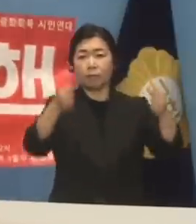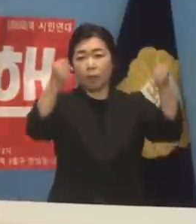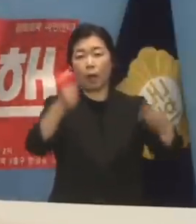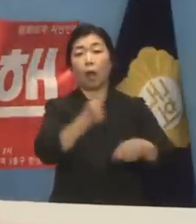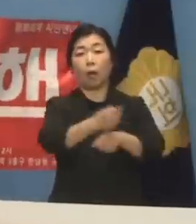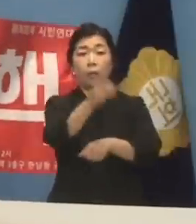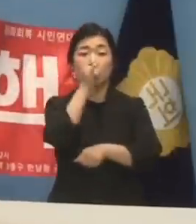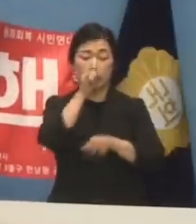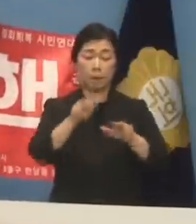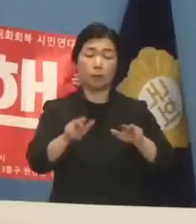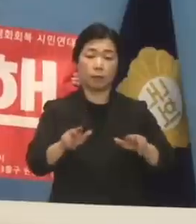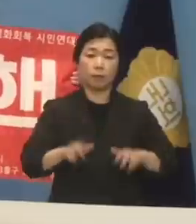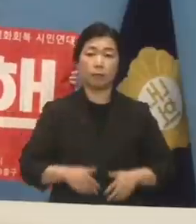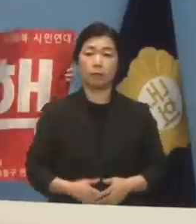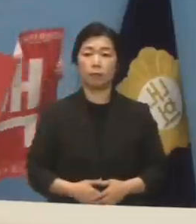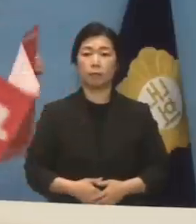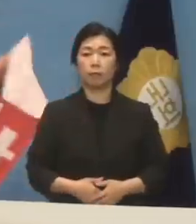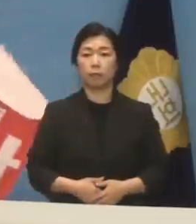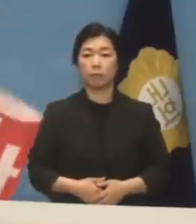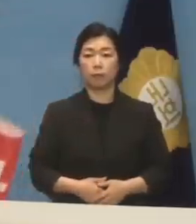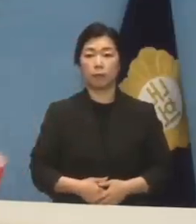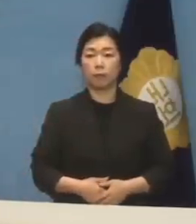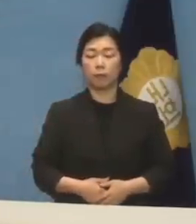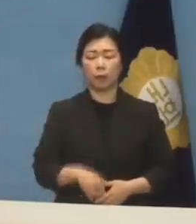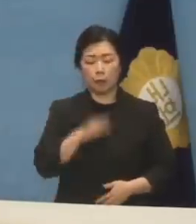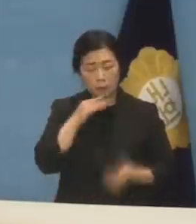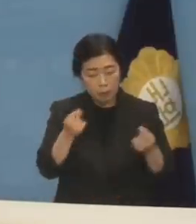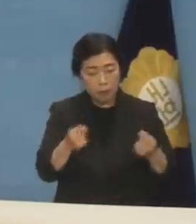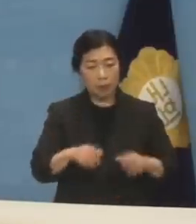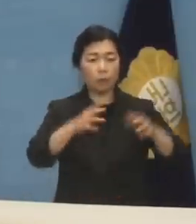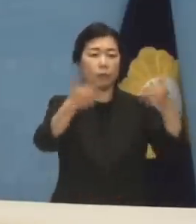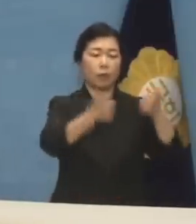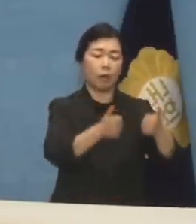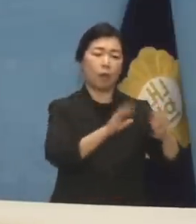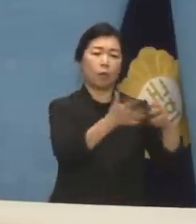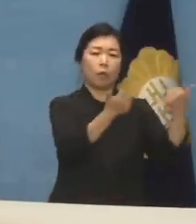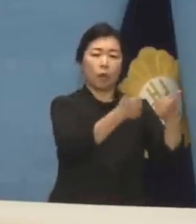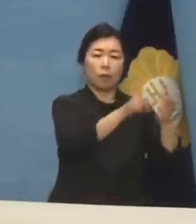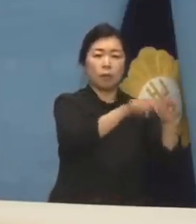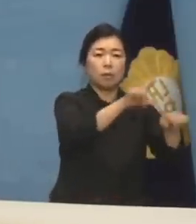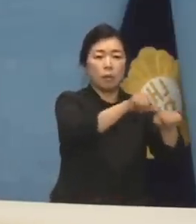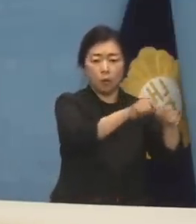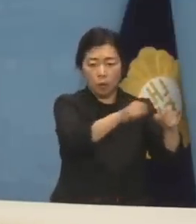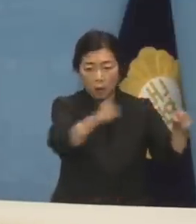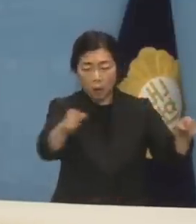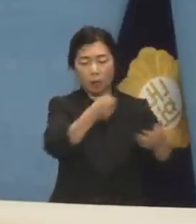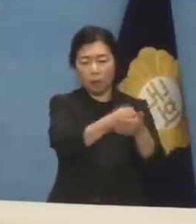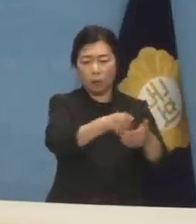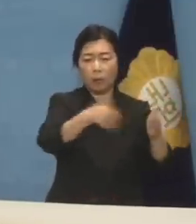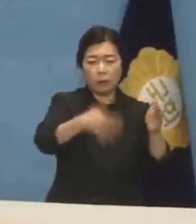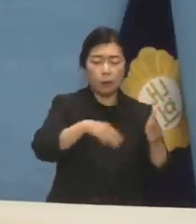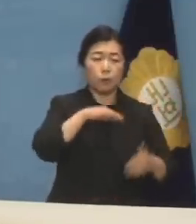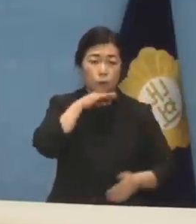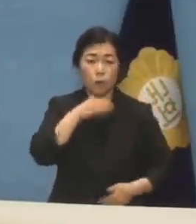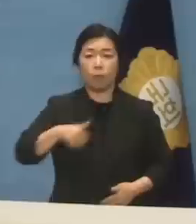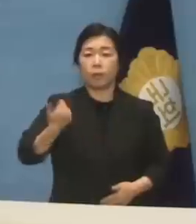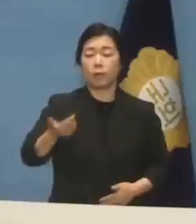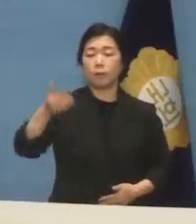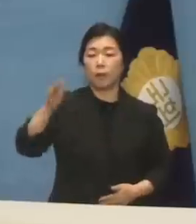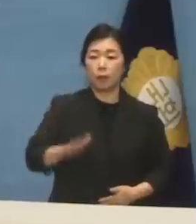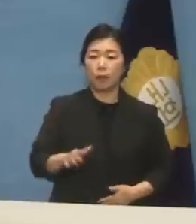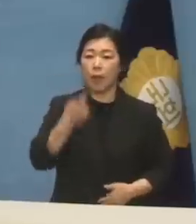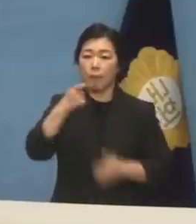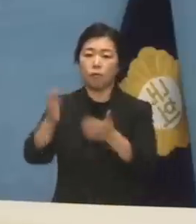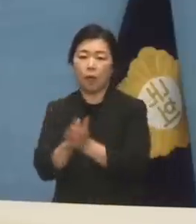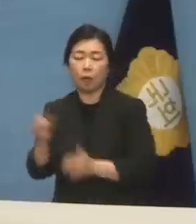탄핵 피켓을 갖고 오고 있는 것입니다. 당연히 국회에서 논의하는데 시간이 걸리고 결단이 필요할 것입니다. 그러나